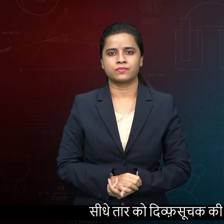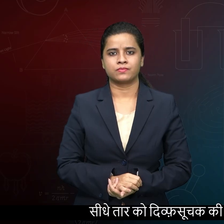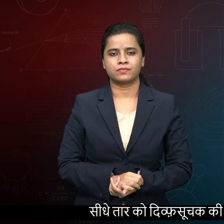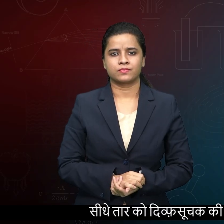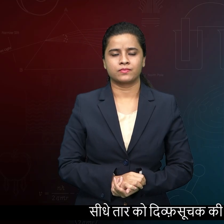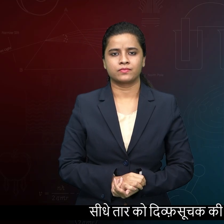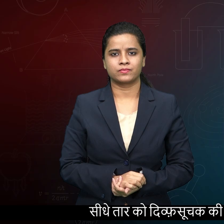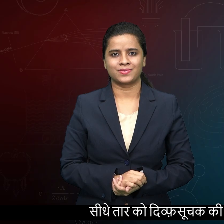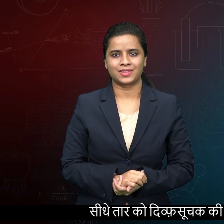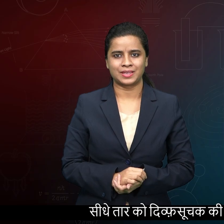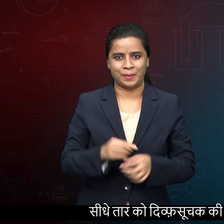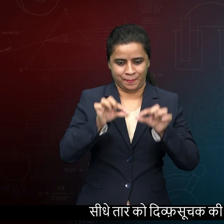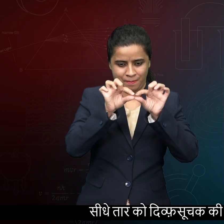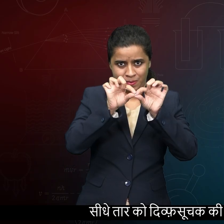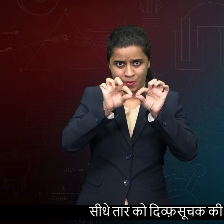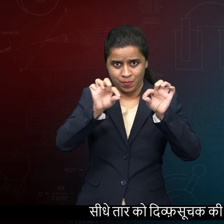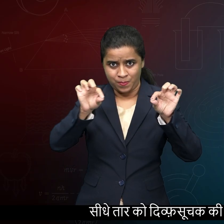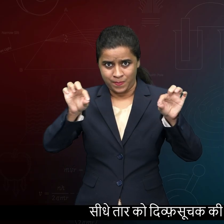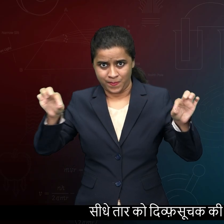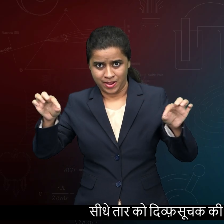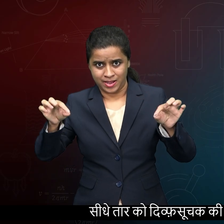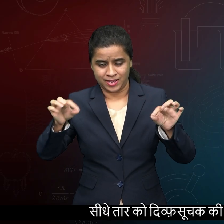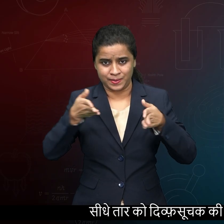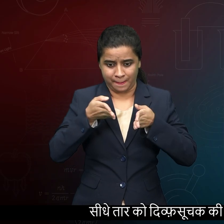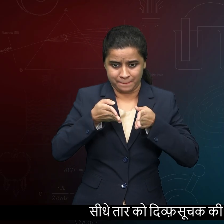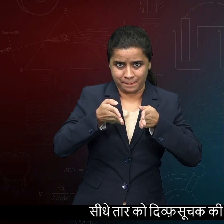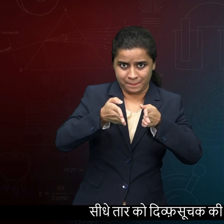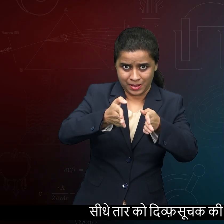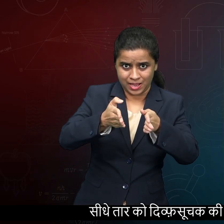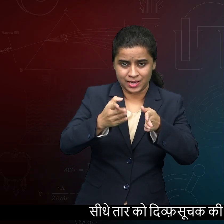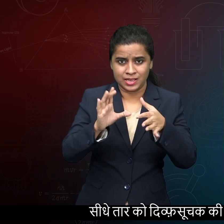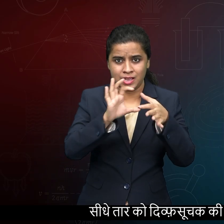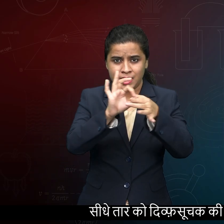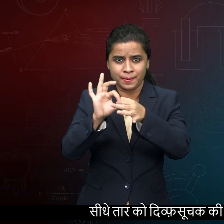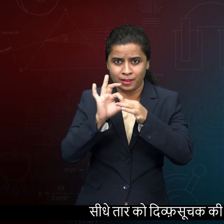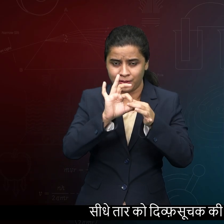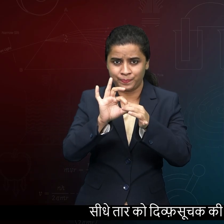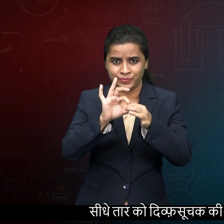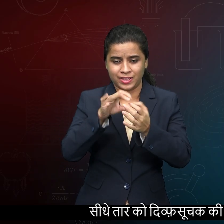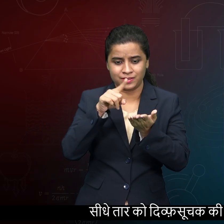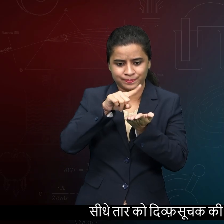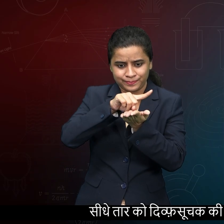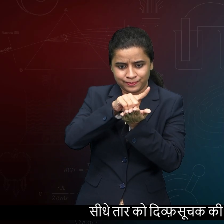सीधे तार को द्विसूचक की सुई के समांतर और उसके ऊपर रखिए।